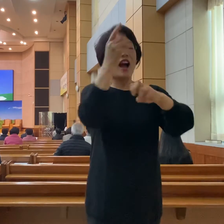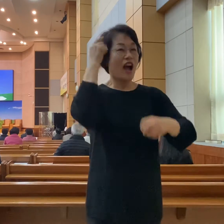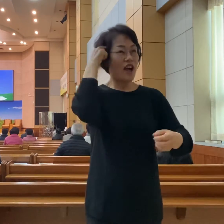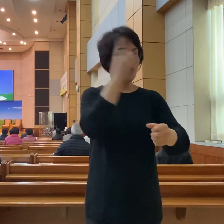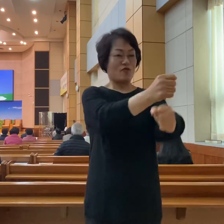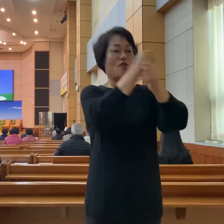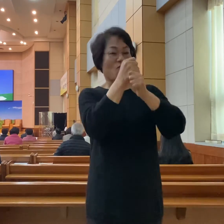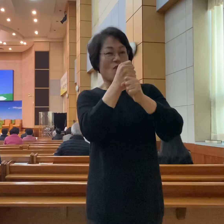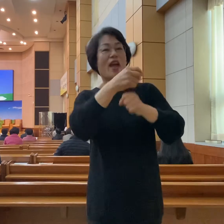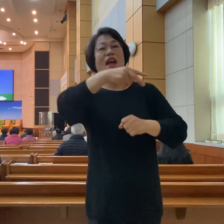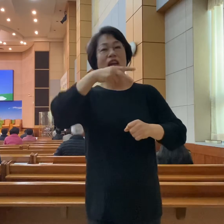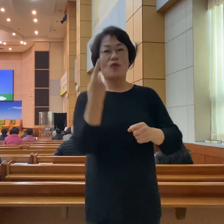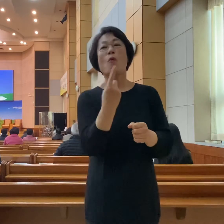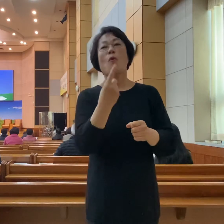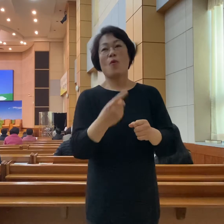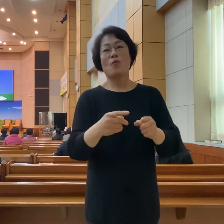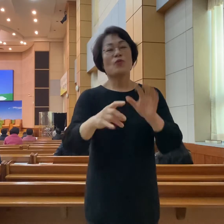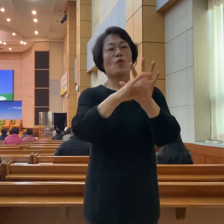않는 거잖아요.